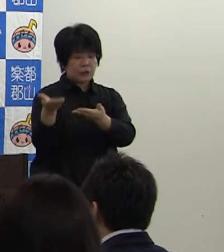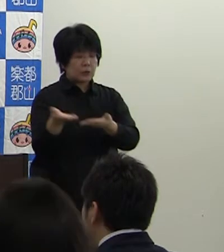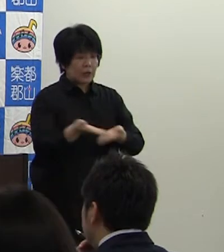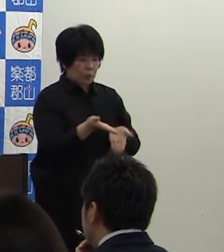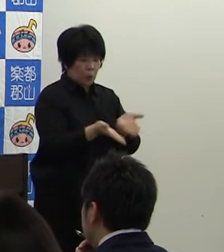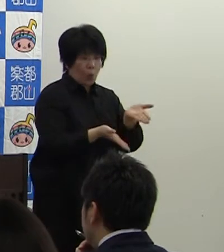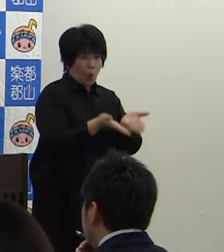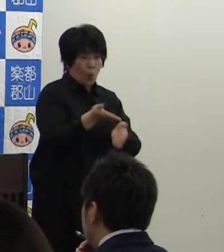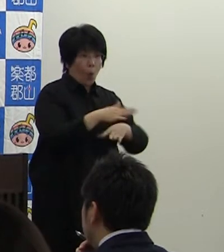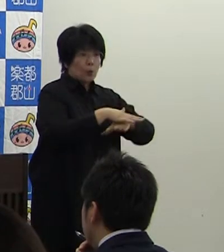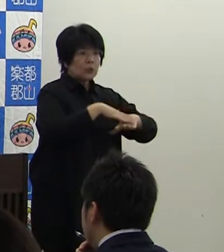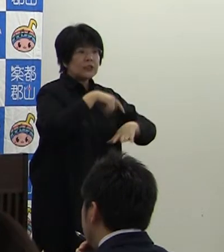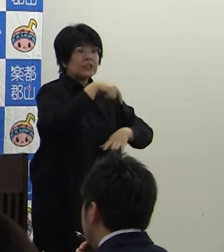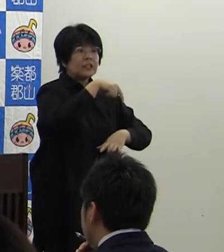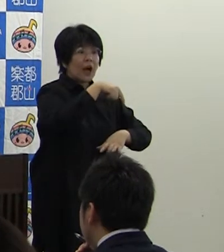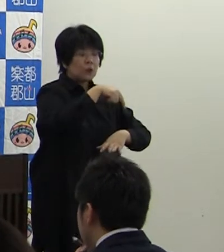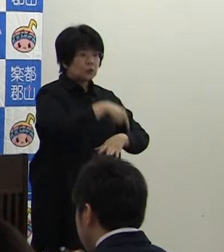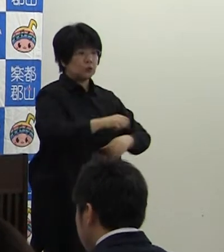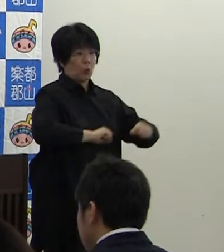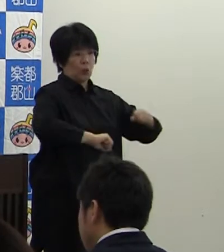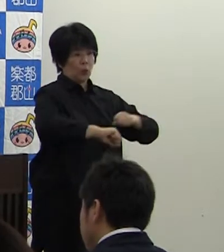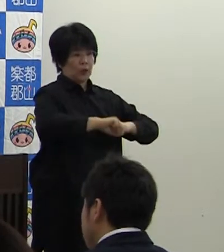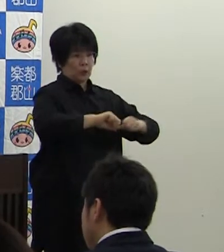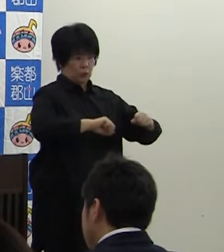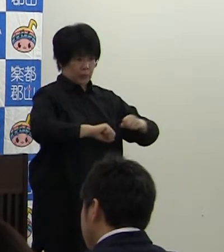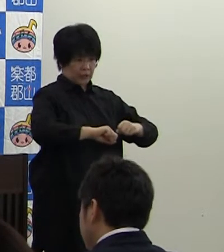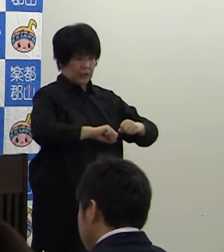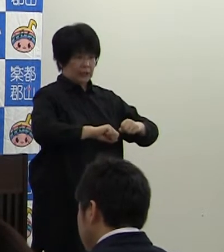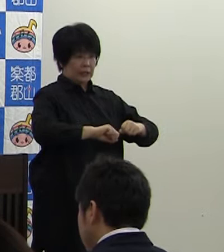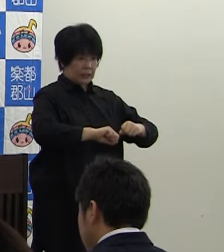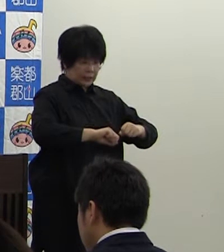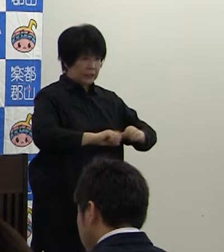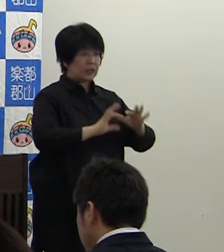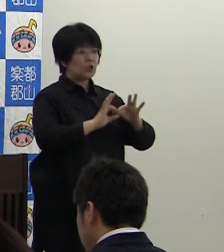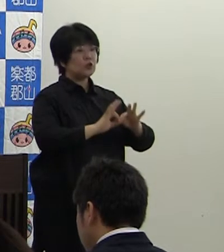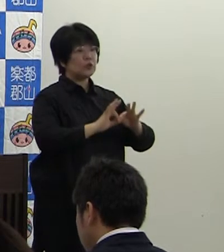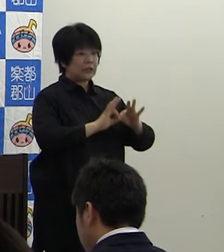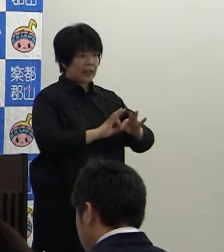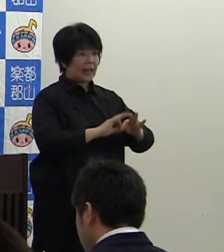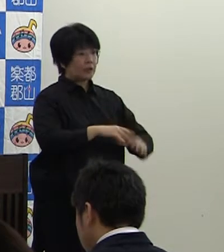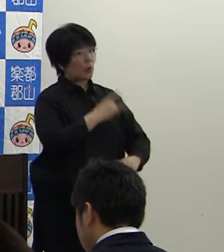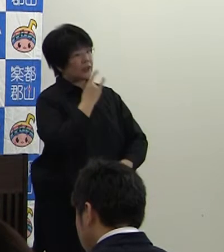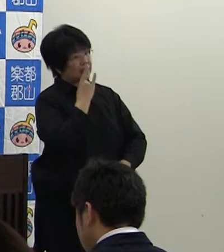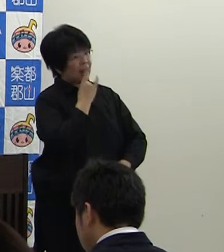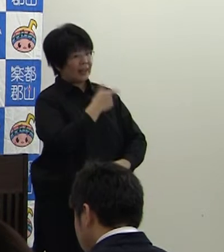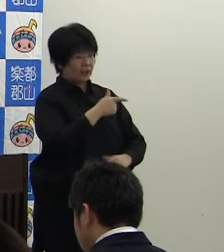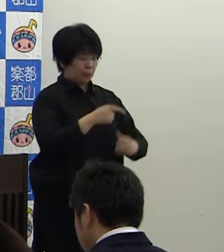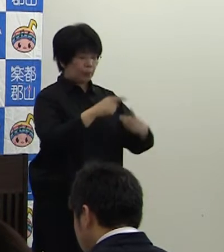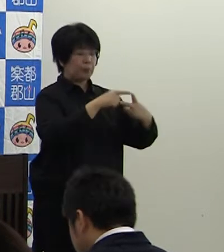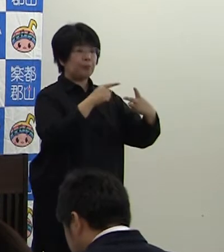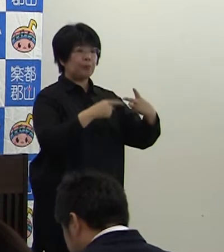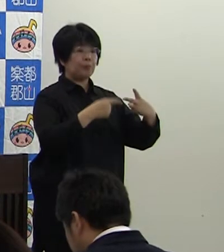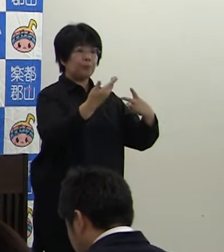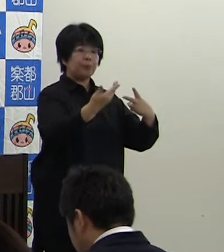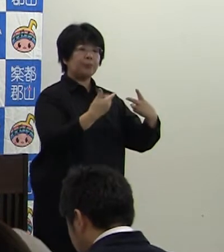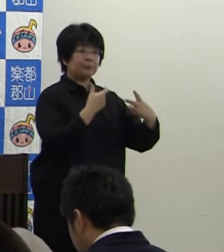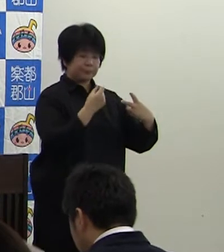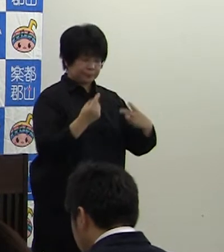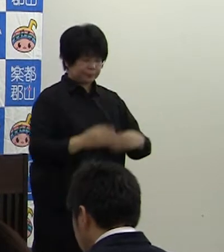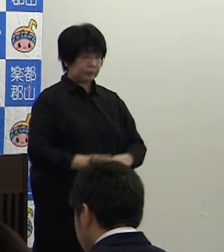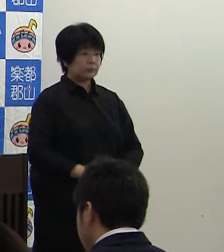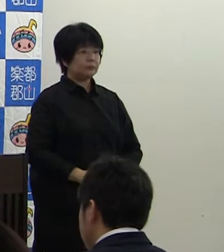についてですね、今後市長で今年これを、期待されていることがございますでしょうか。お願いします。 ま